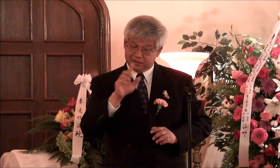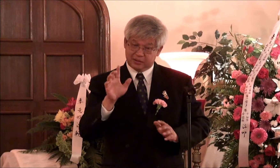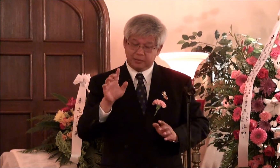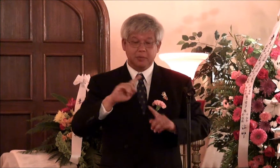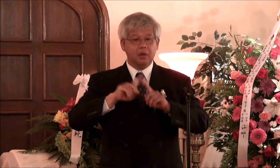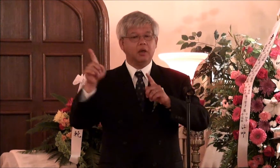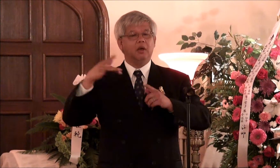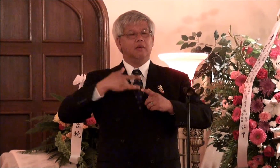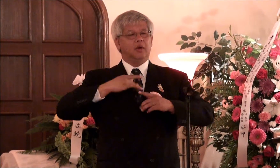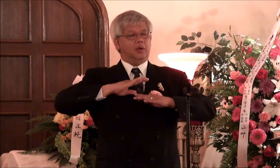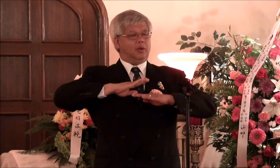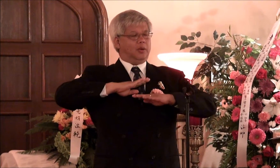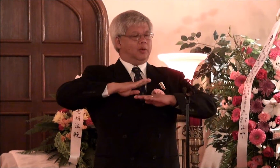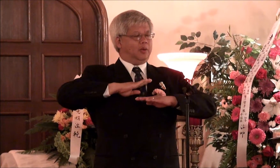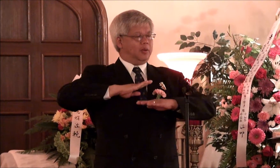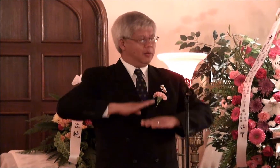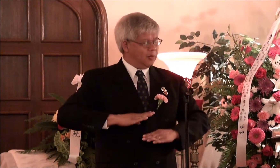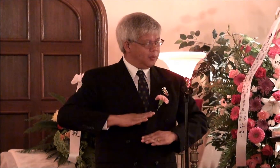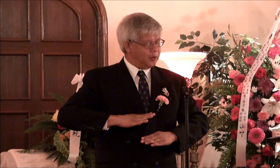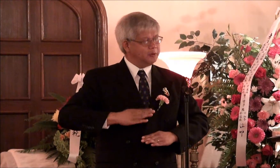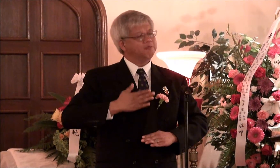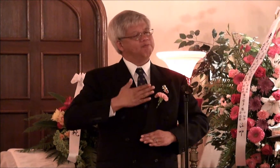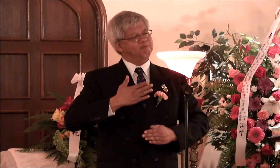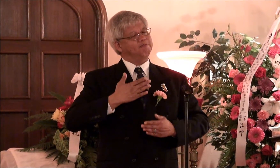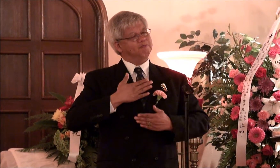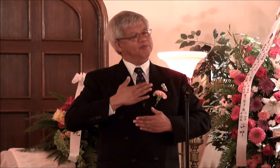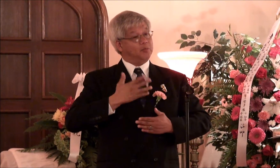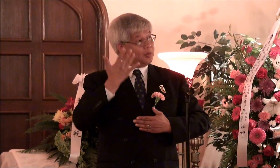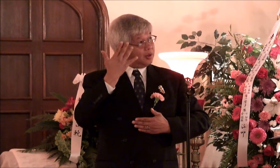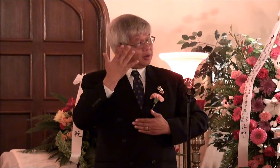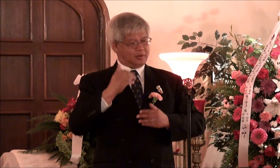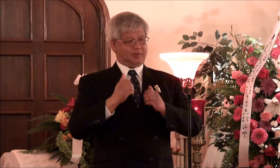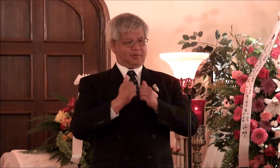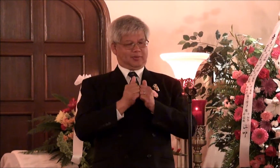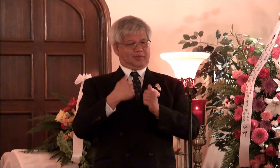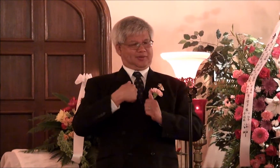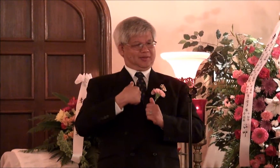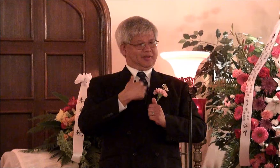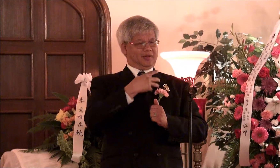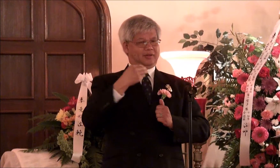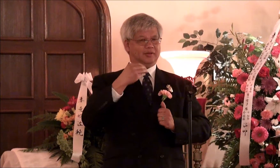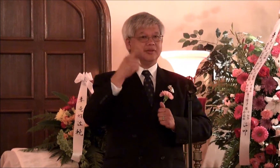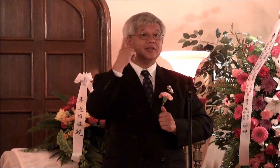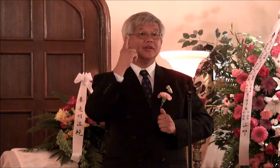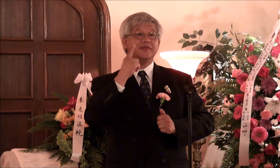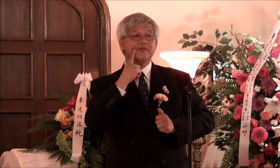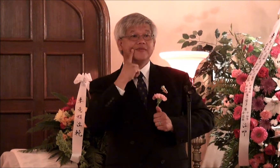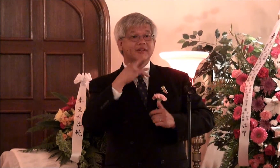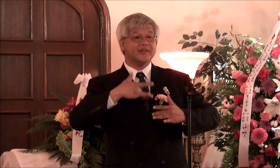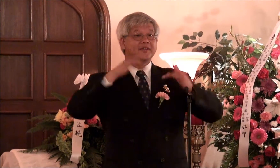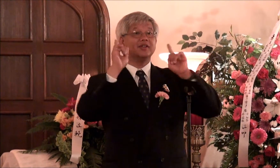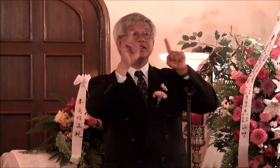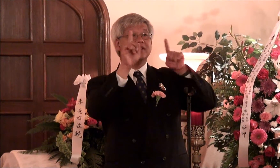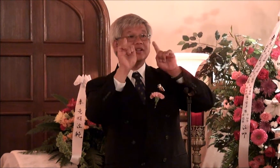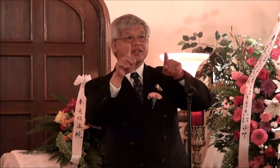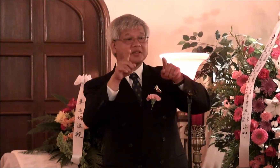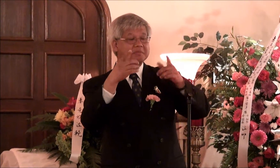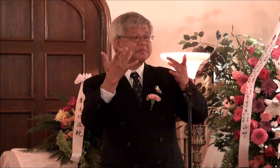生活咧。 And my dad's Alzheimer's, I was, I guess, somewhat relieved because with me or with the deaf